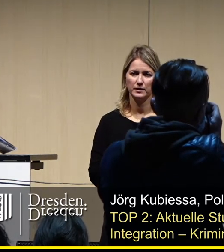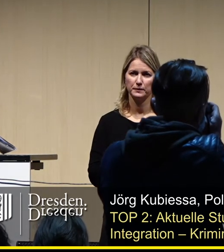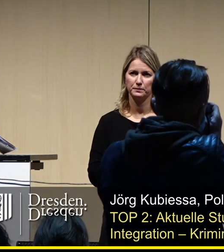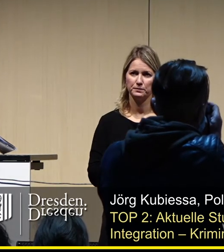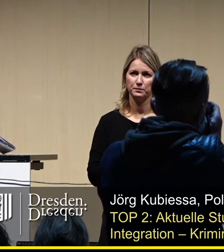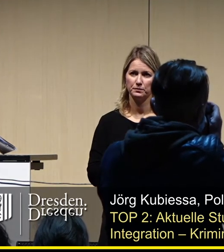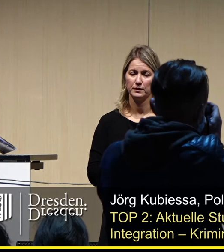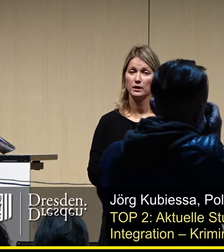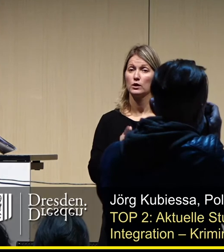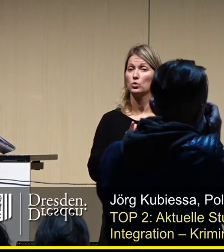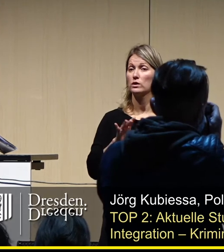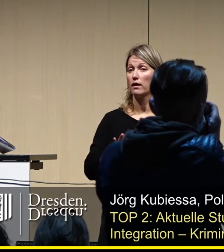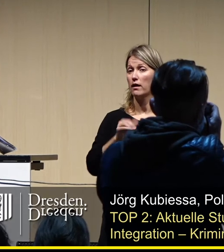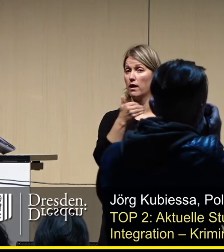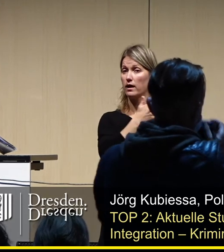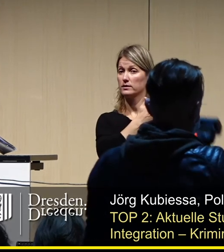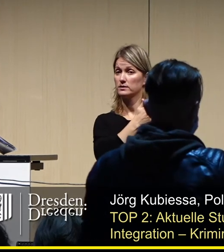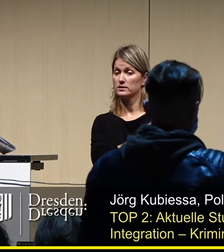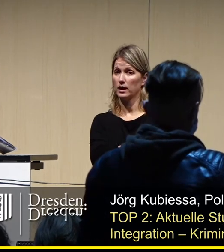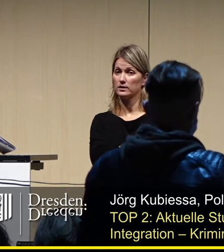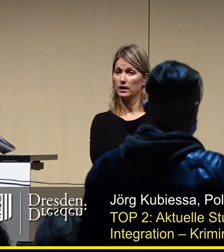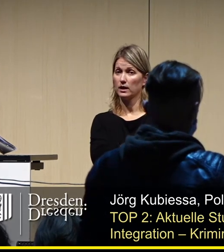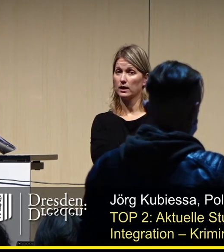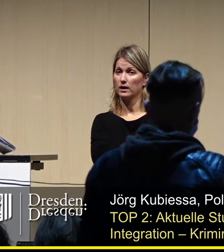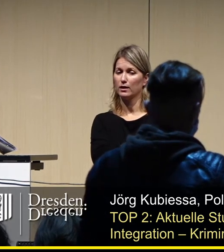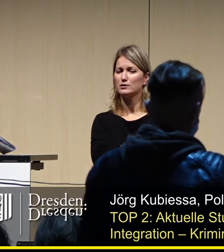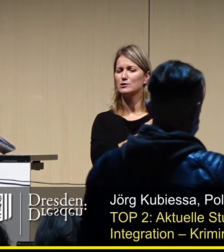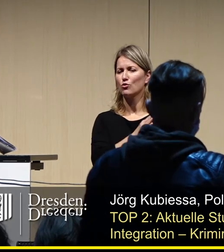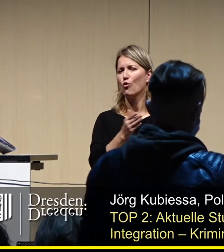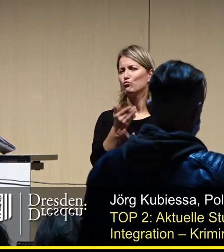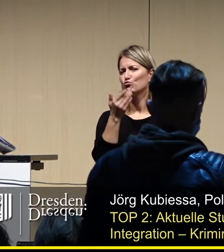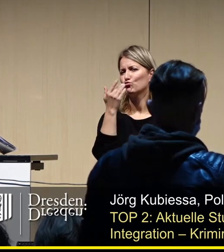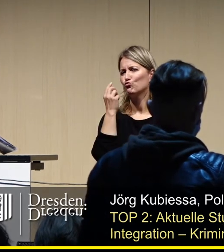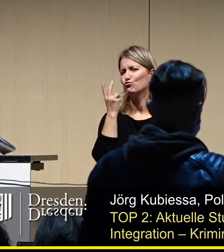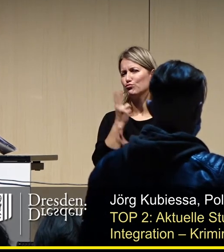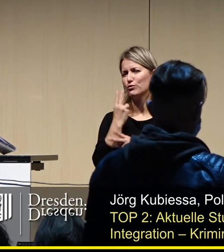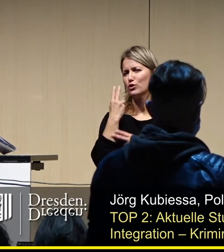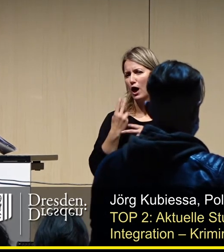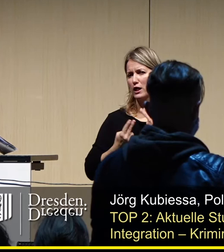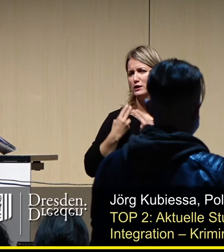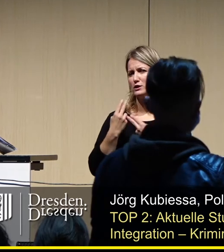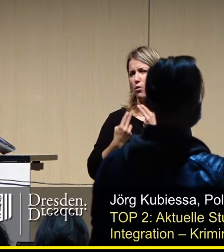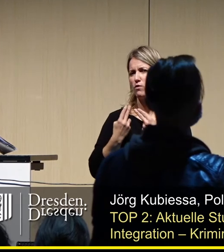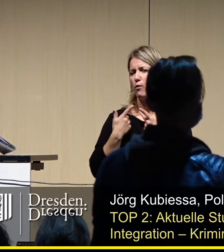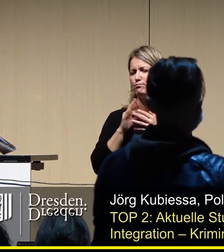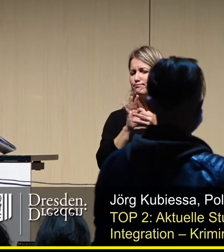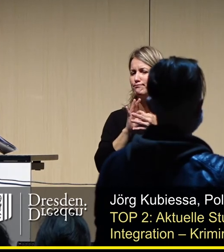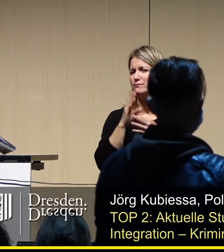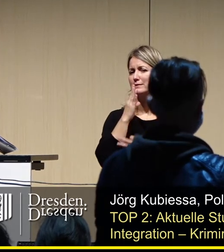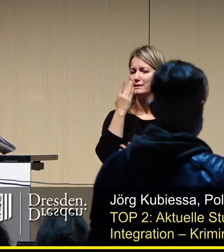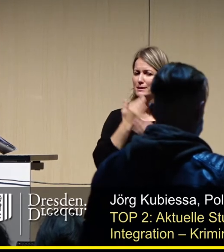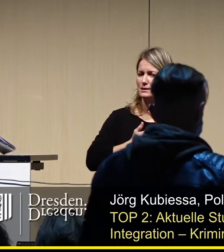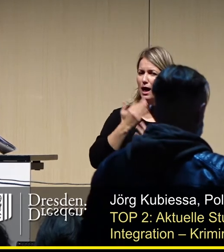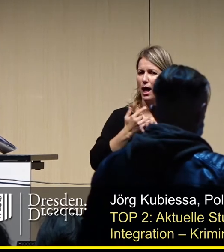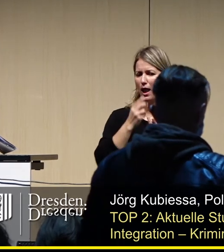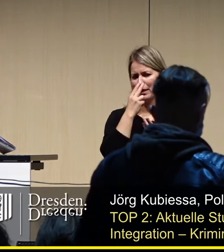Seite, und das gibt es eine gute Tradition, versuchen über Zahlen sich die